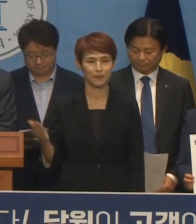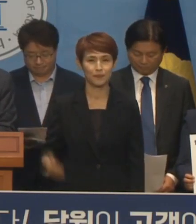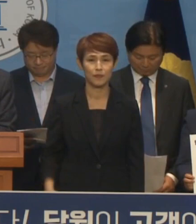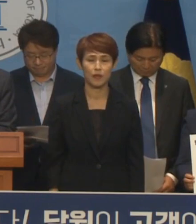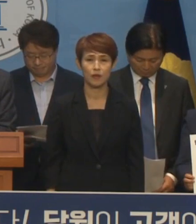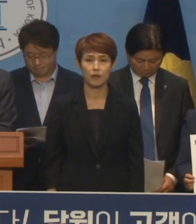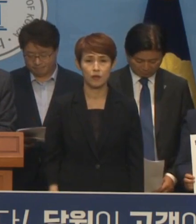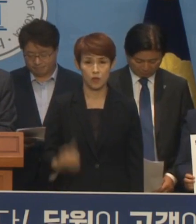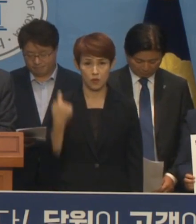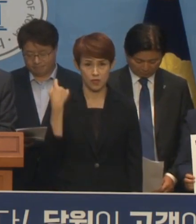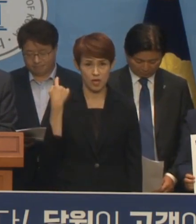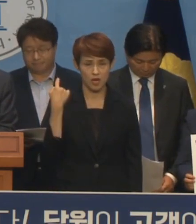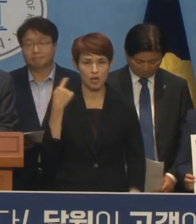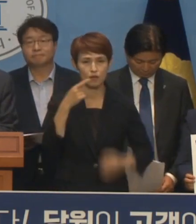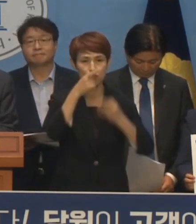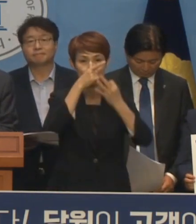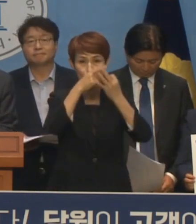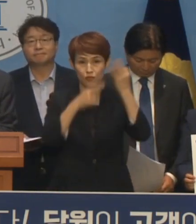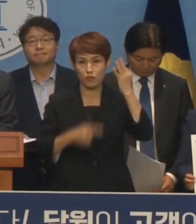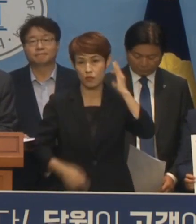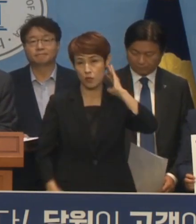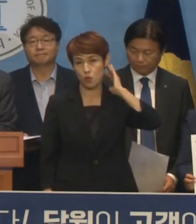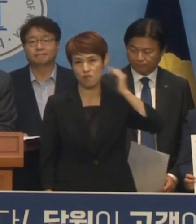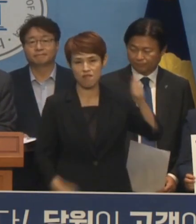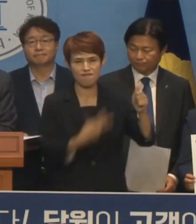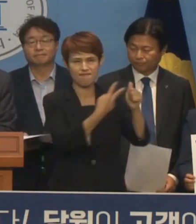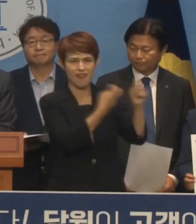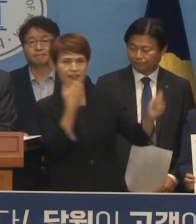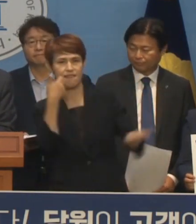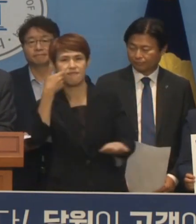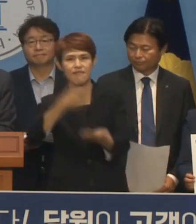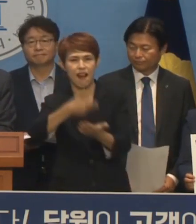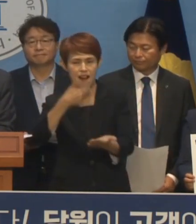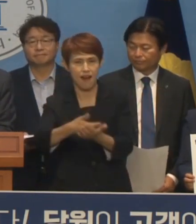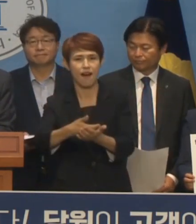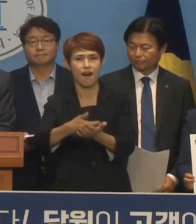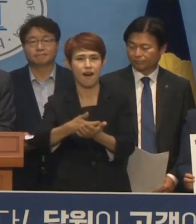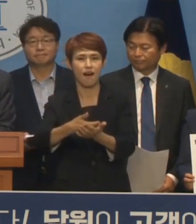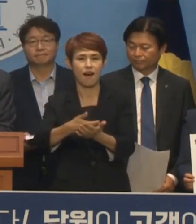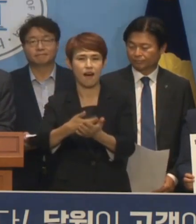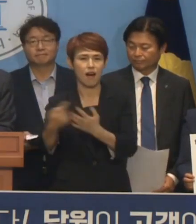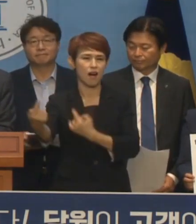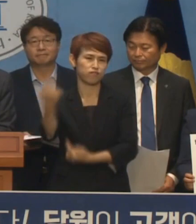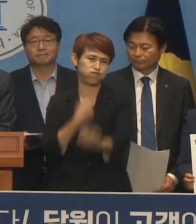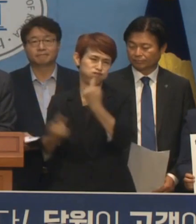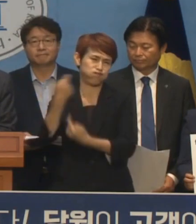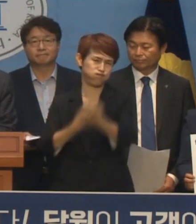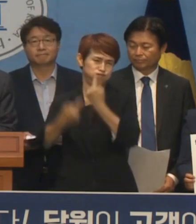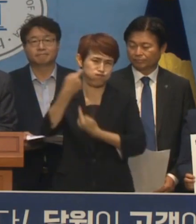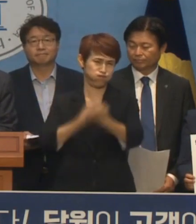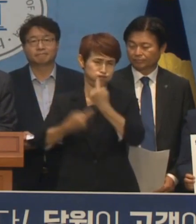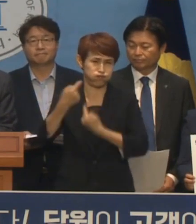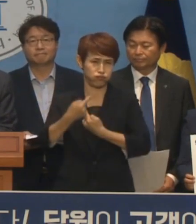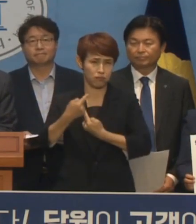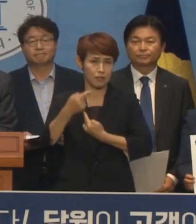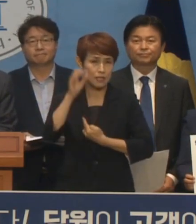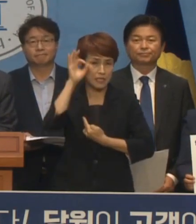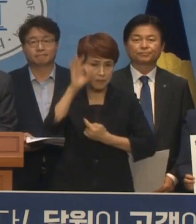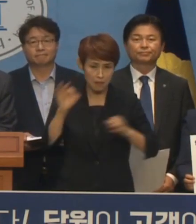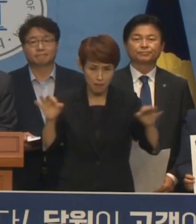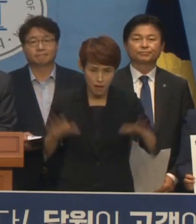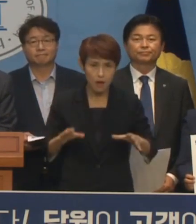어제 윤석열 대통령에 대한 탄핵 발의 국회 청원이 10일 만에 110만